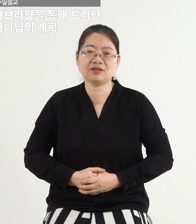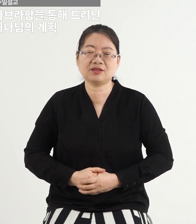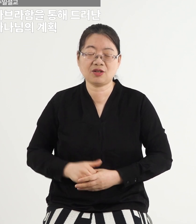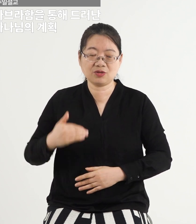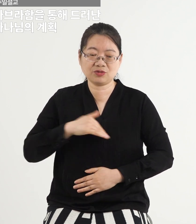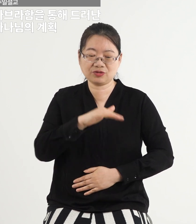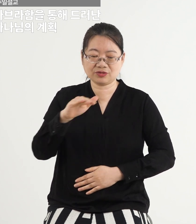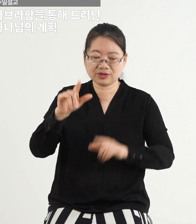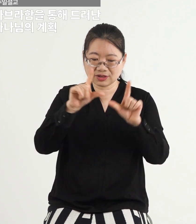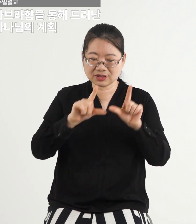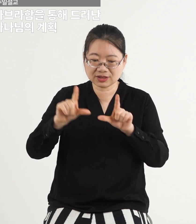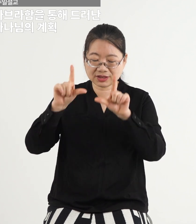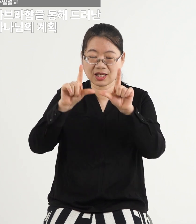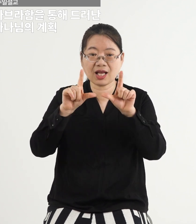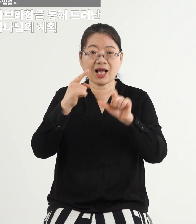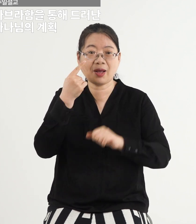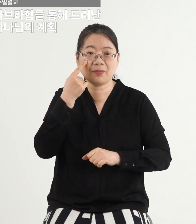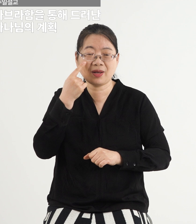우리도 살다 보면